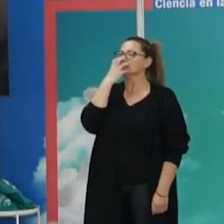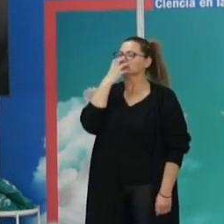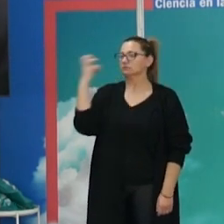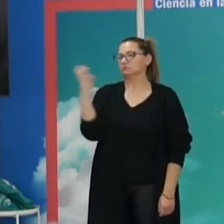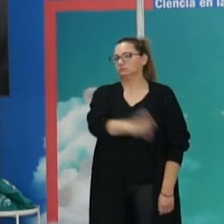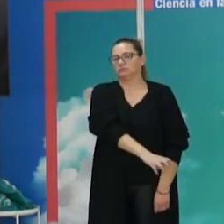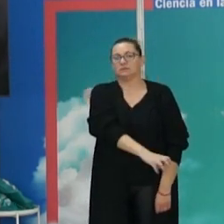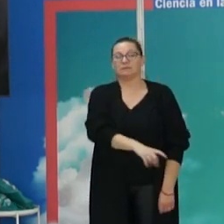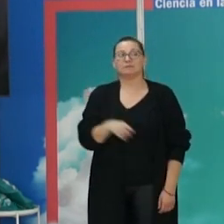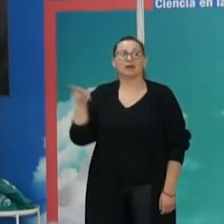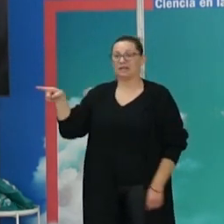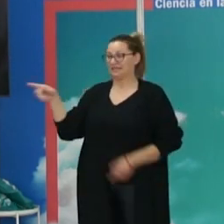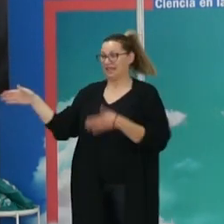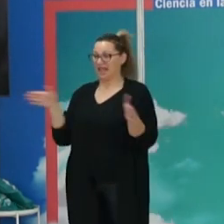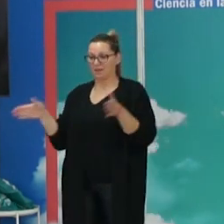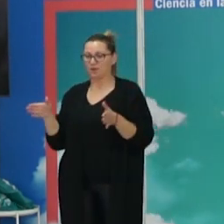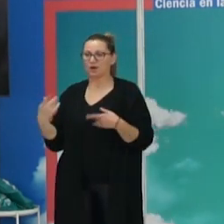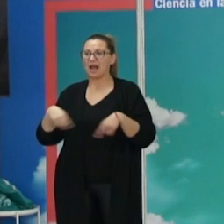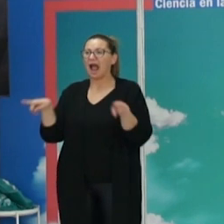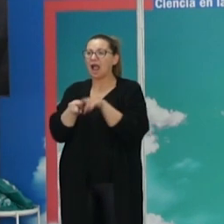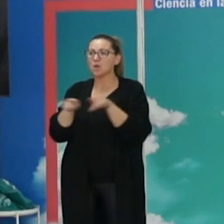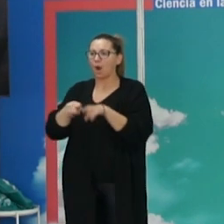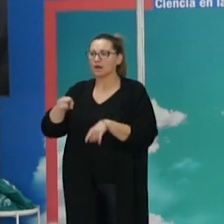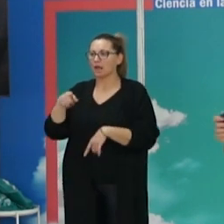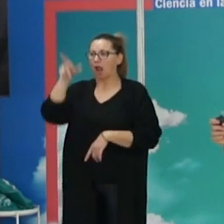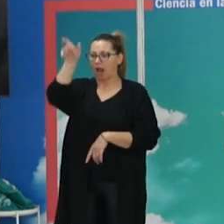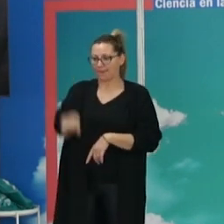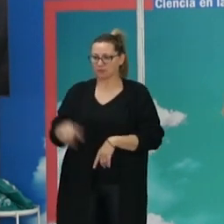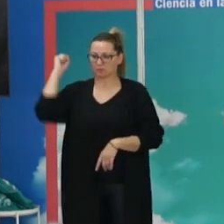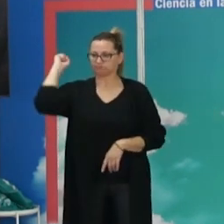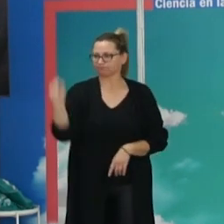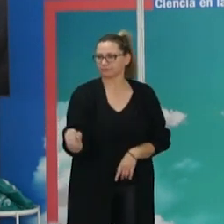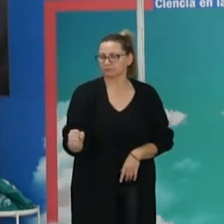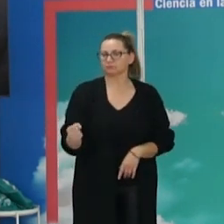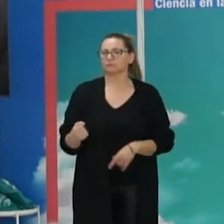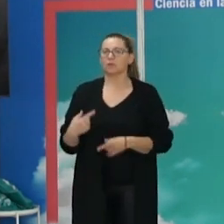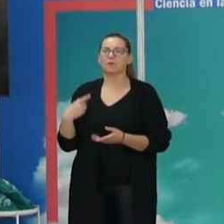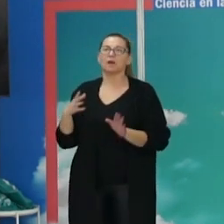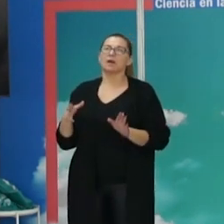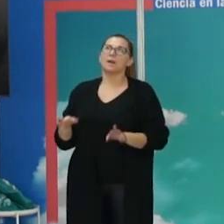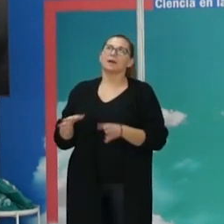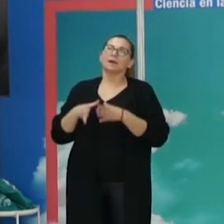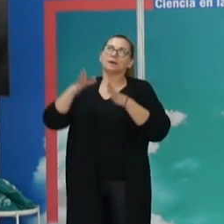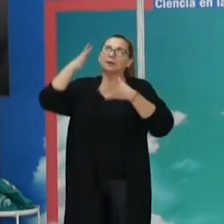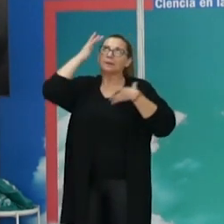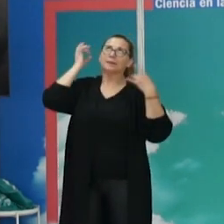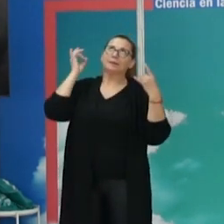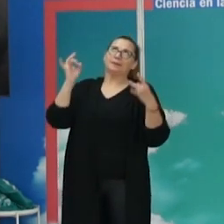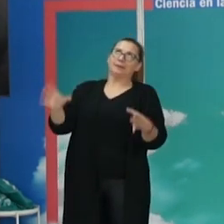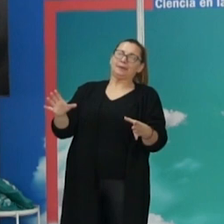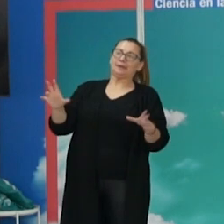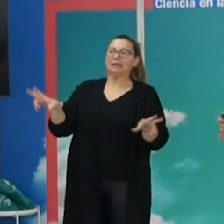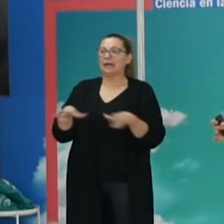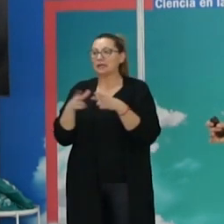hacerlo, en aquella época, eso era equivalente a matar a una persona. Afortunadamente, con el paso del tiempo, hemos aprendido, como